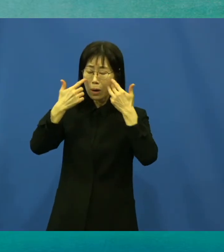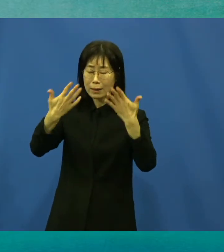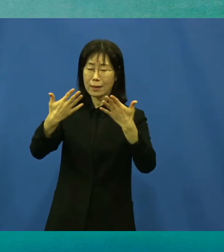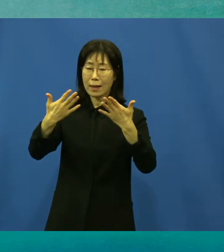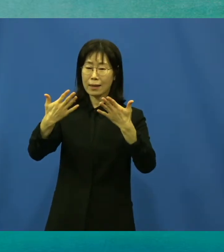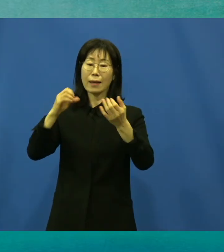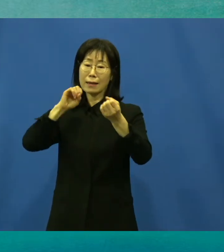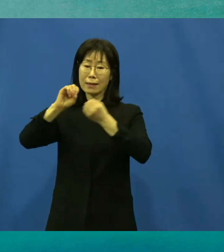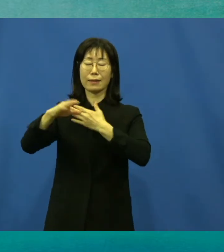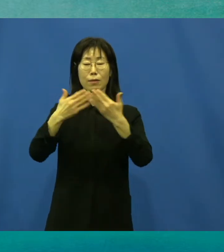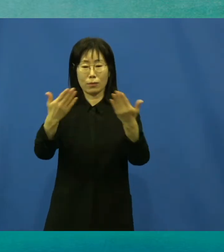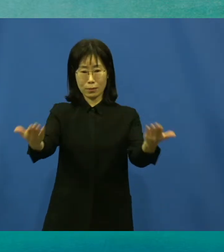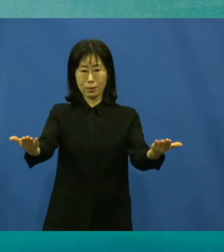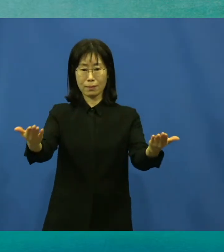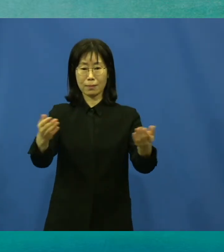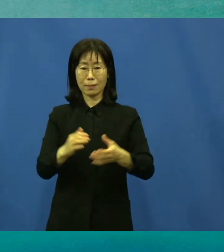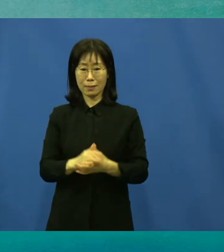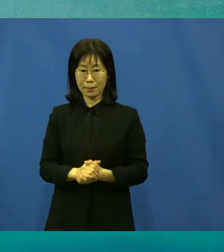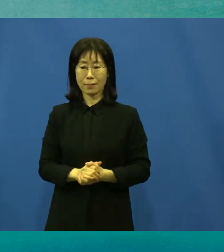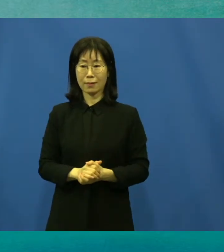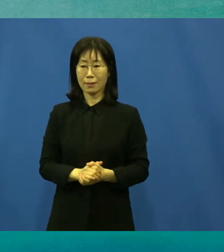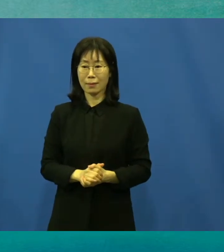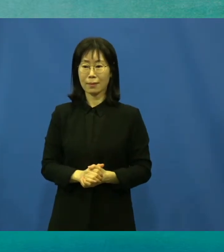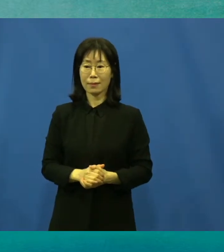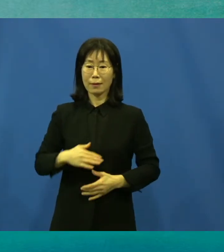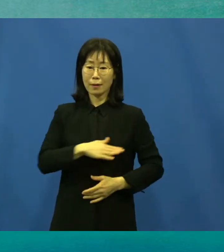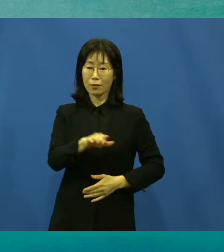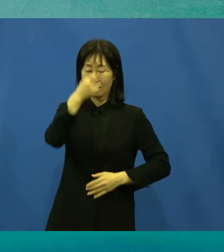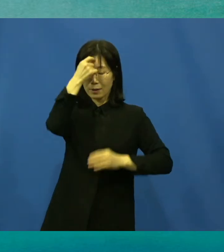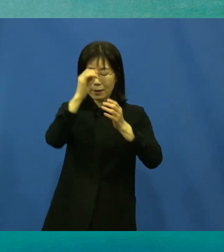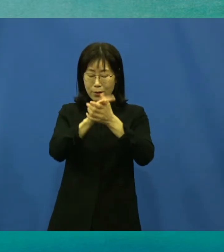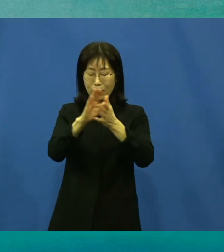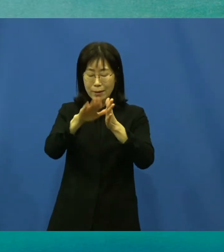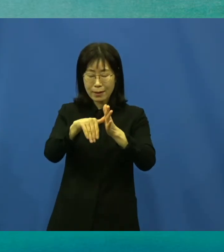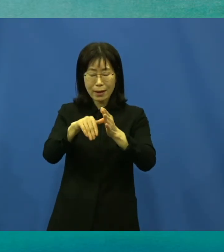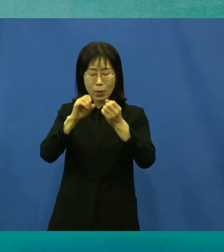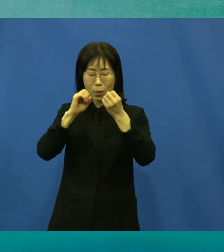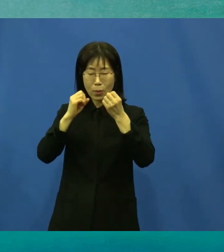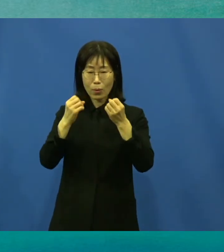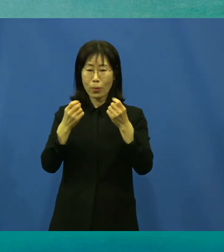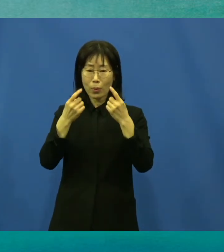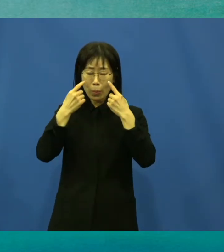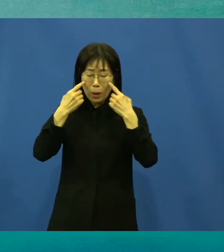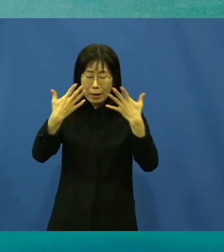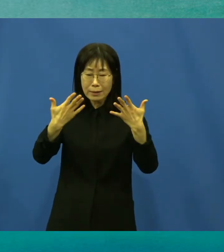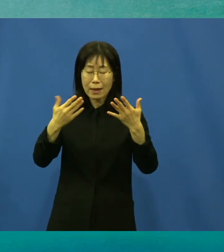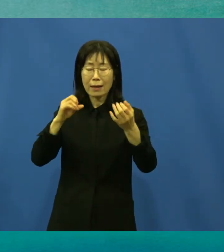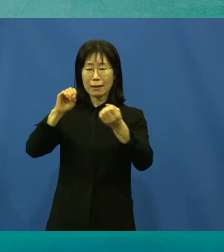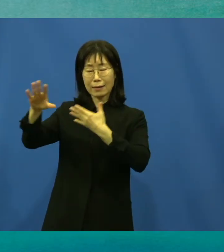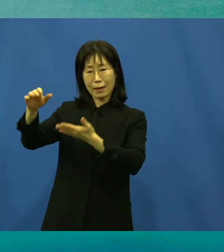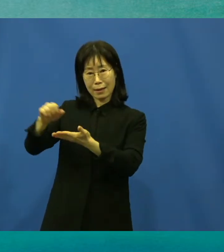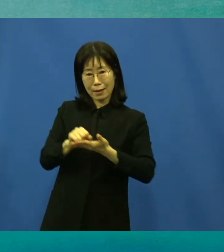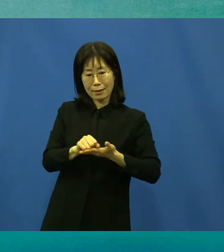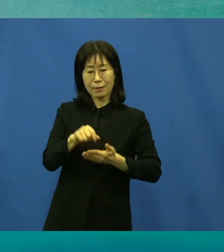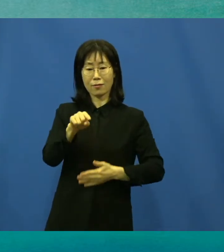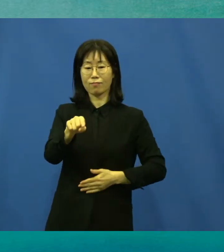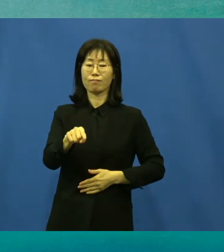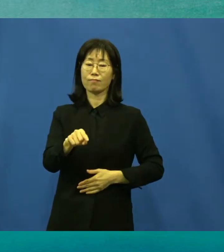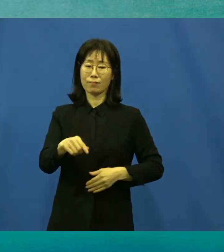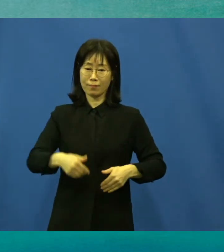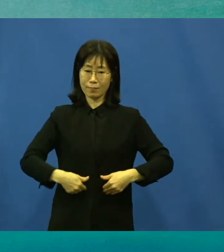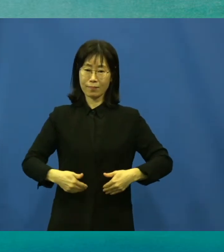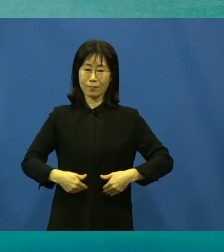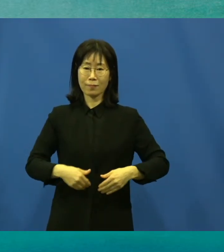이 확신을 우리가 가지고 있는 것, 그것이 우리의 기도의 동기가 되는 것입니다. 자, 이 요나의